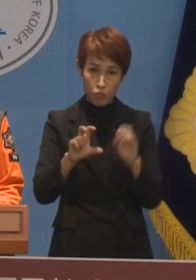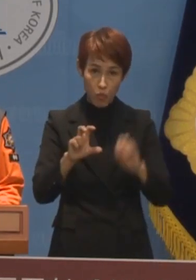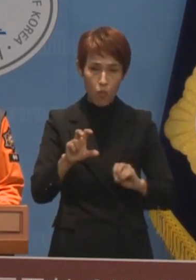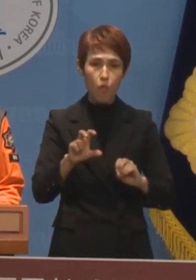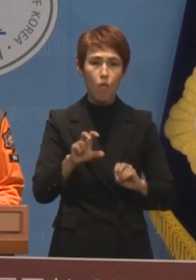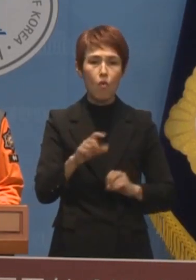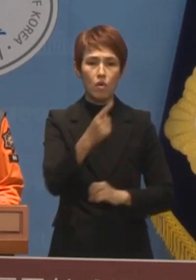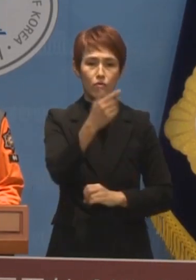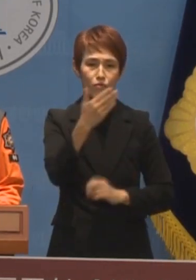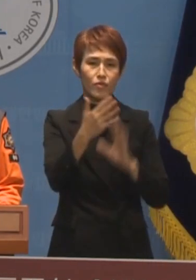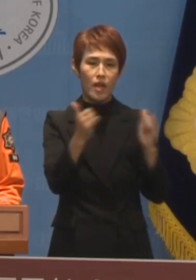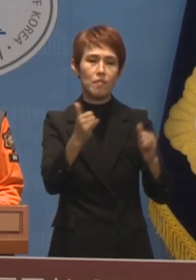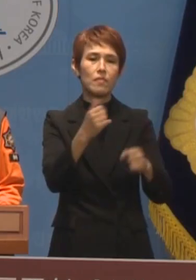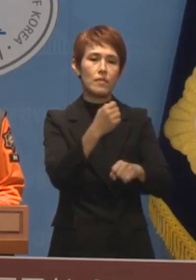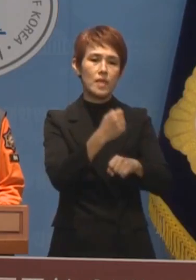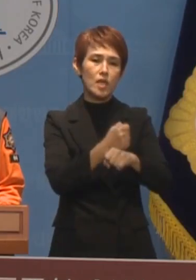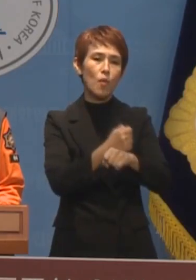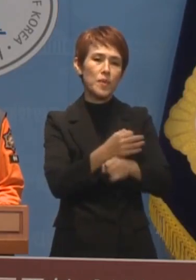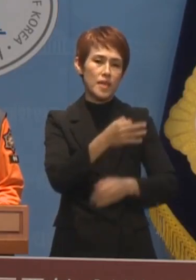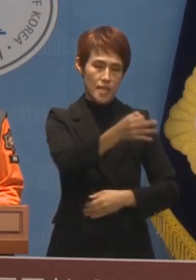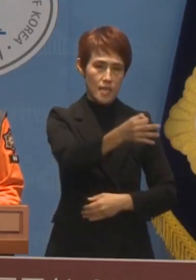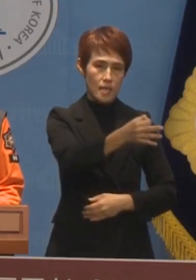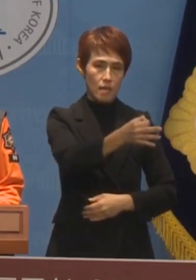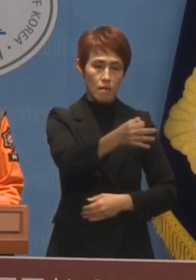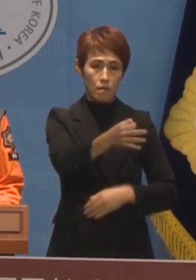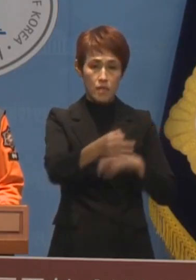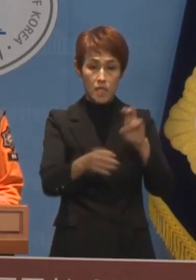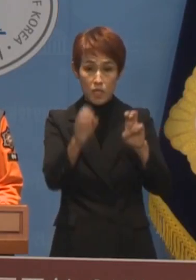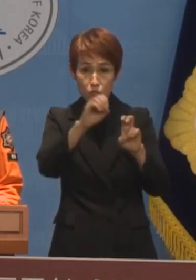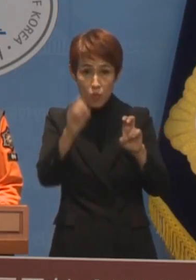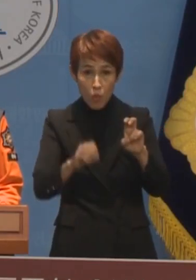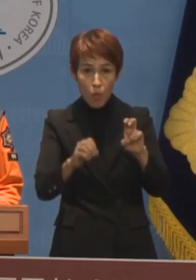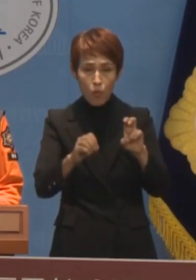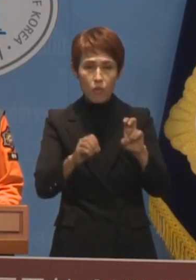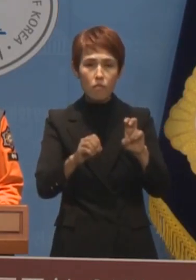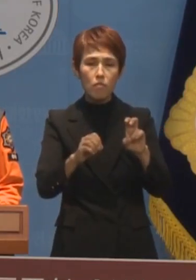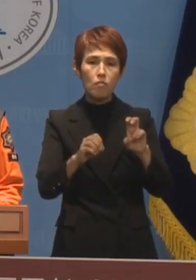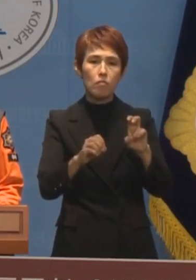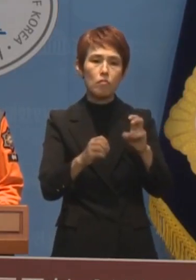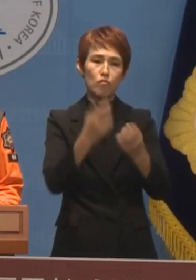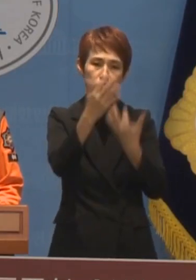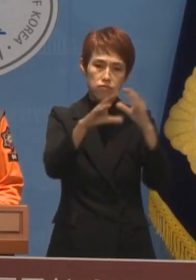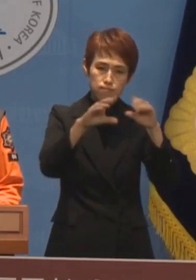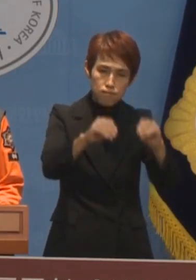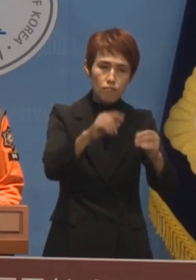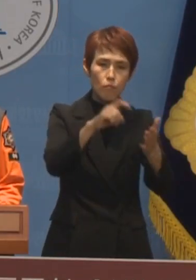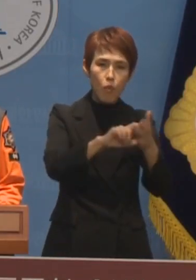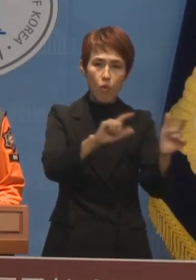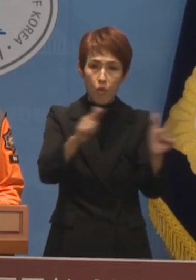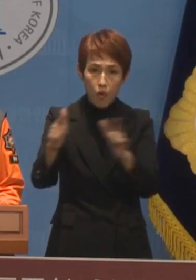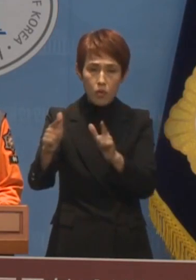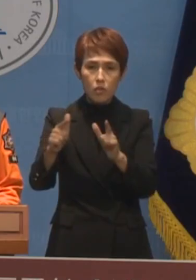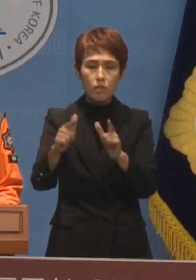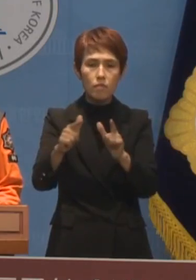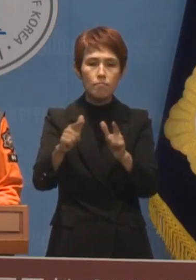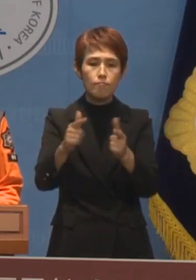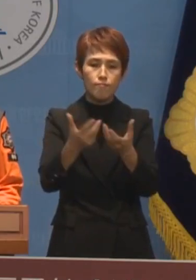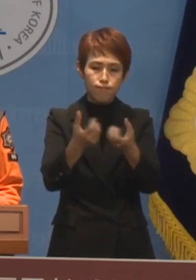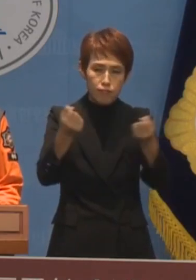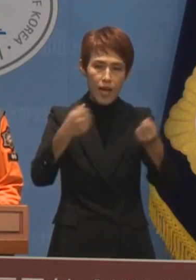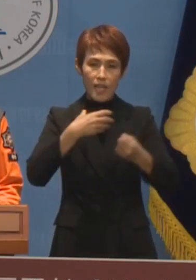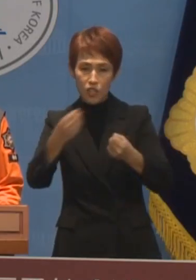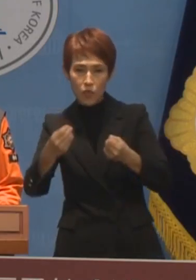인건비로 우선 사용되며 나머지 20%는 소방 분야와 안전 분야에 배정하되 두 분야를